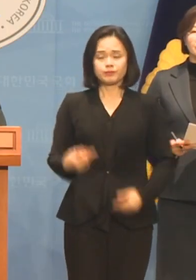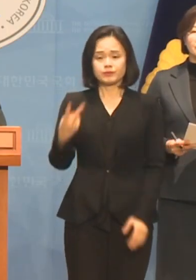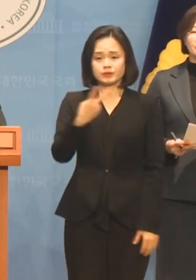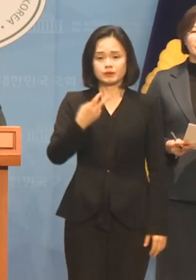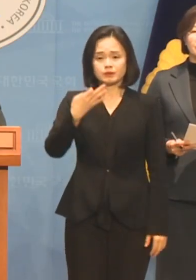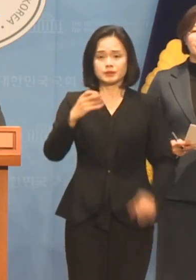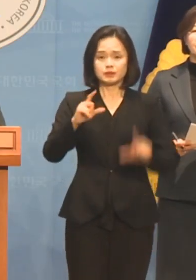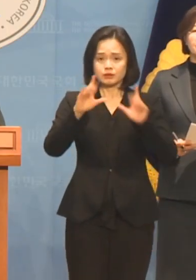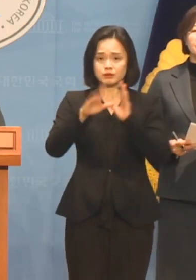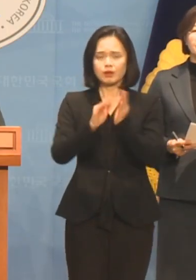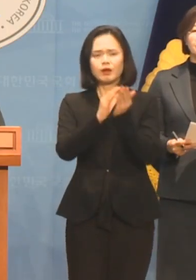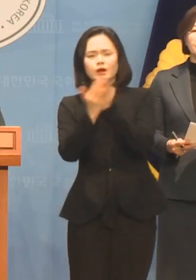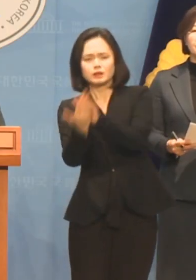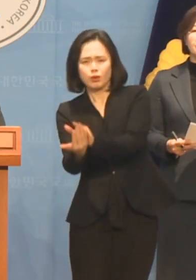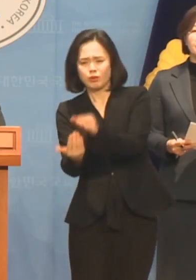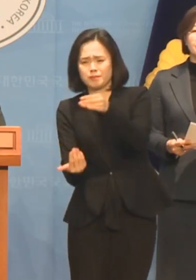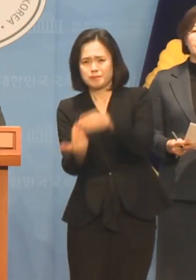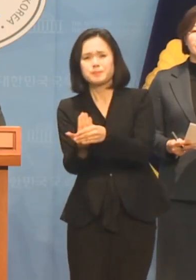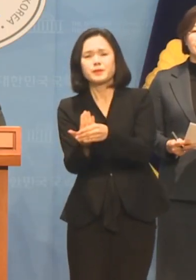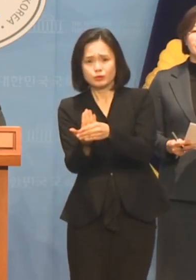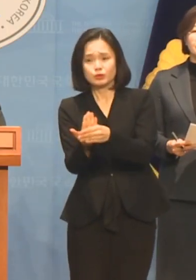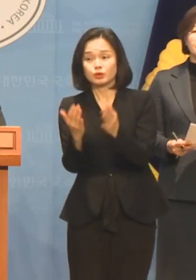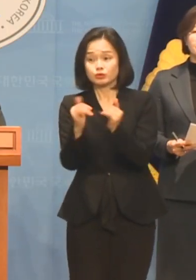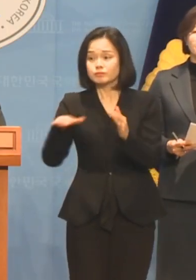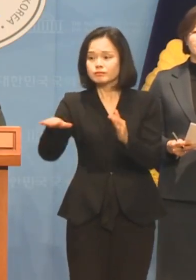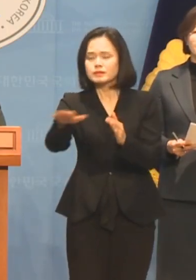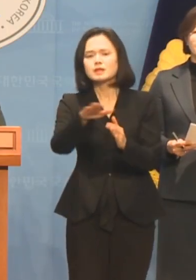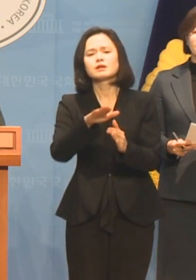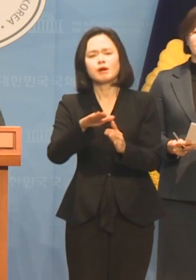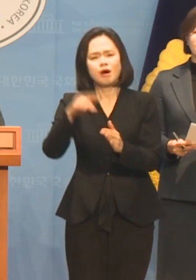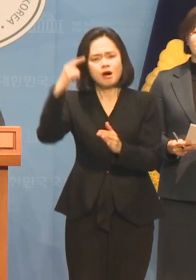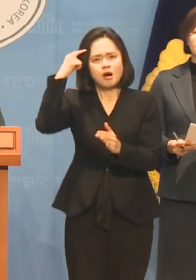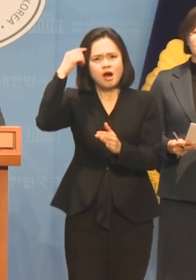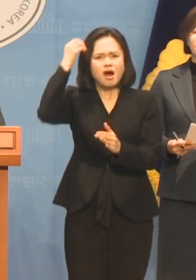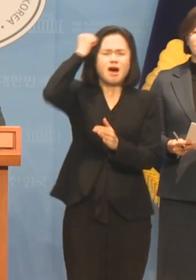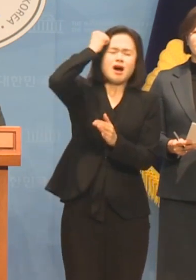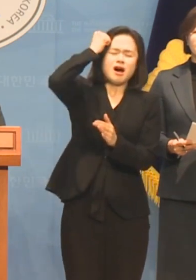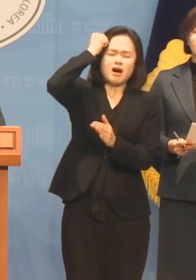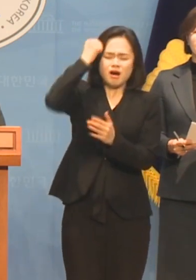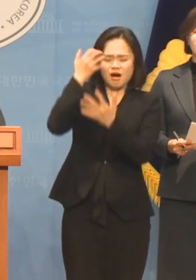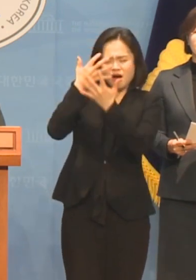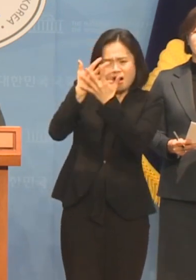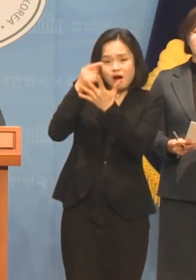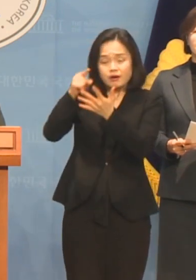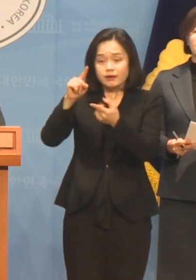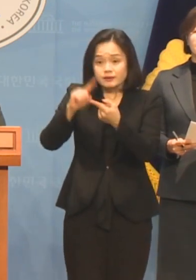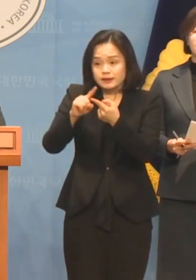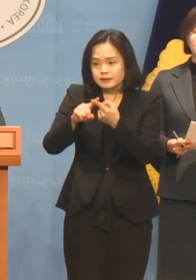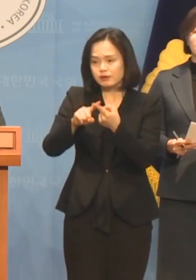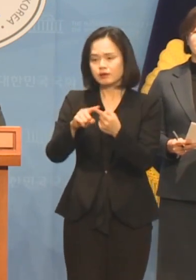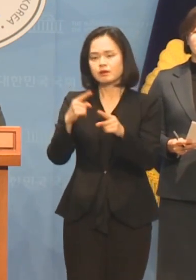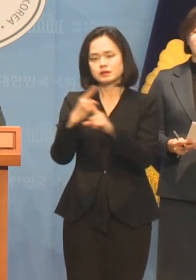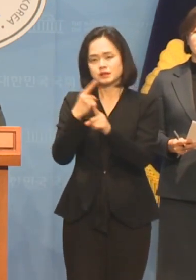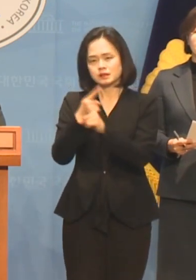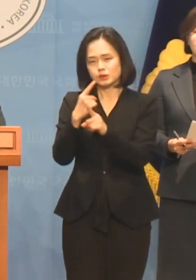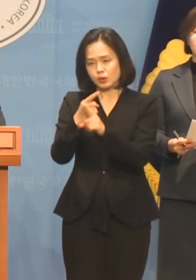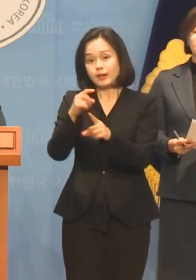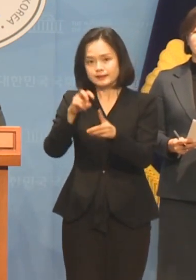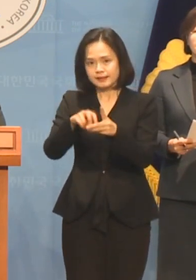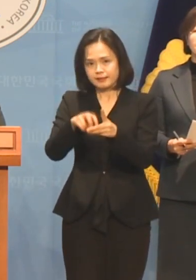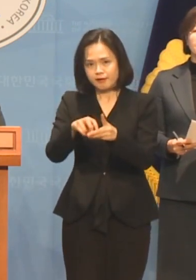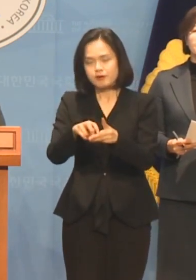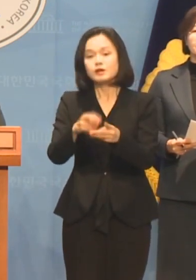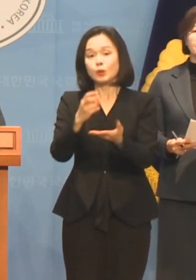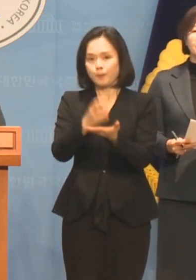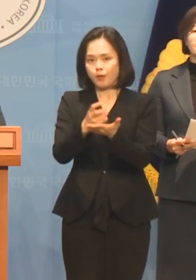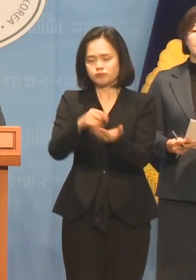이후 재난 및 트라우마에 대한 국가적 대응이 체계화되었고 정신건강 전문가들은 교육과 훈련을 통해서